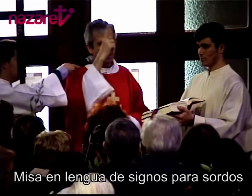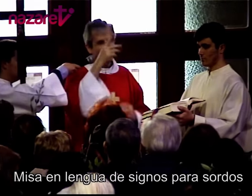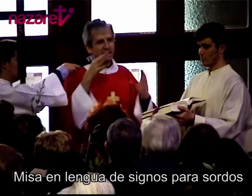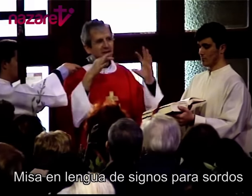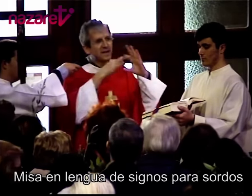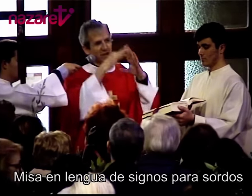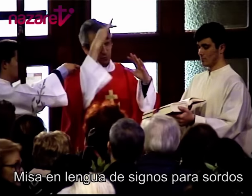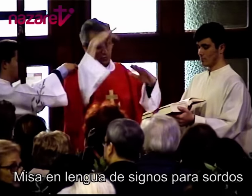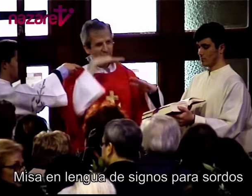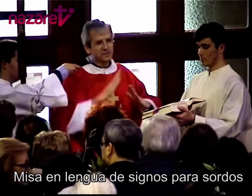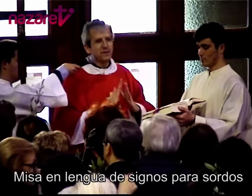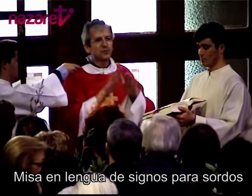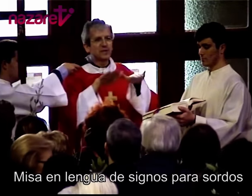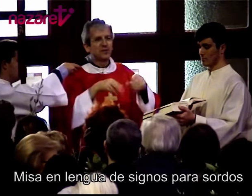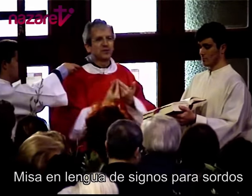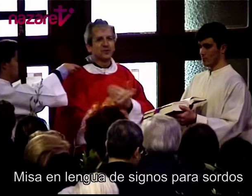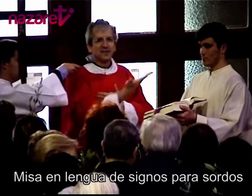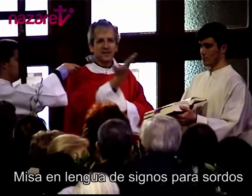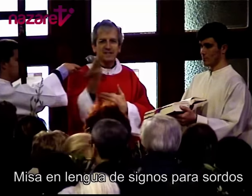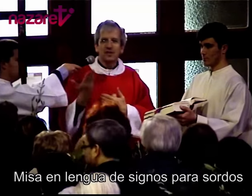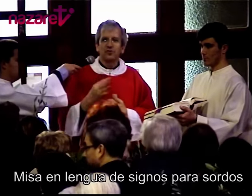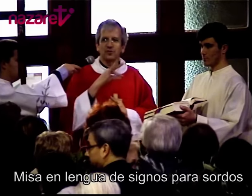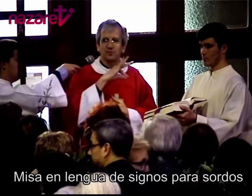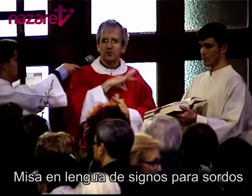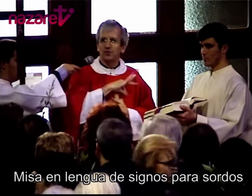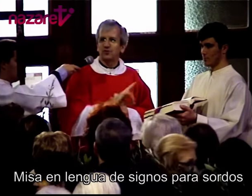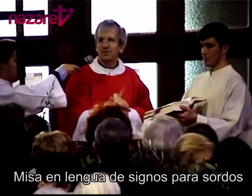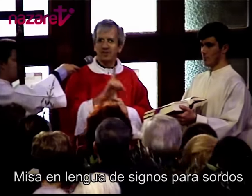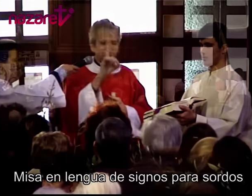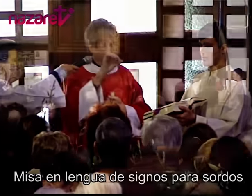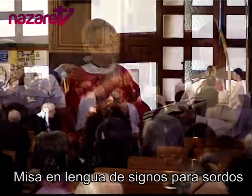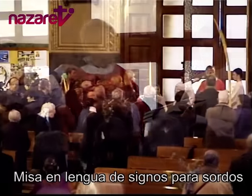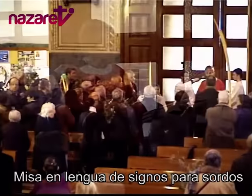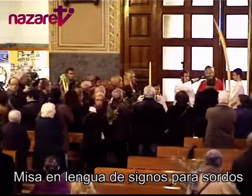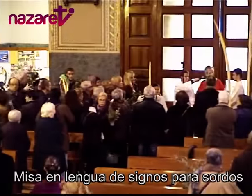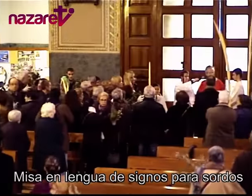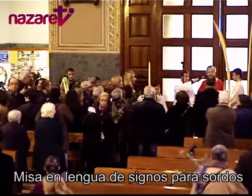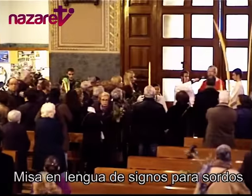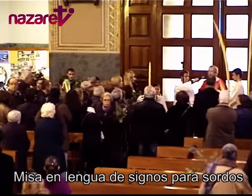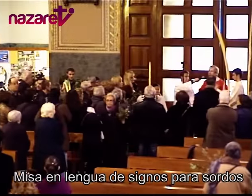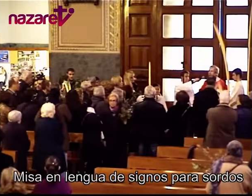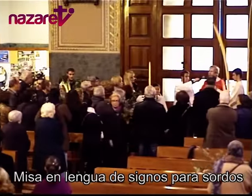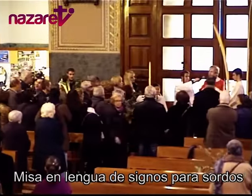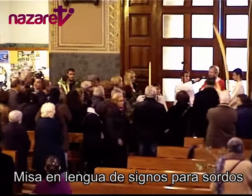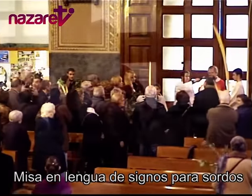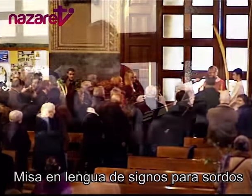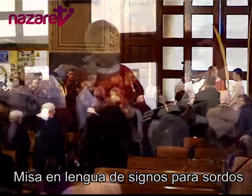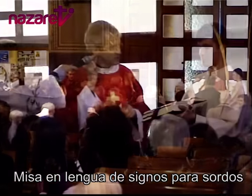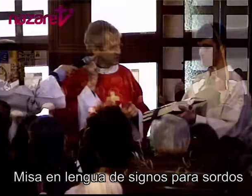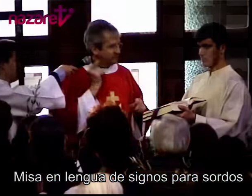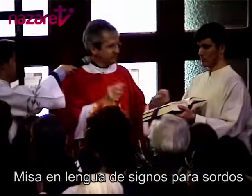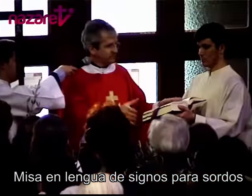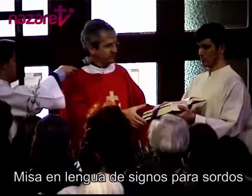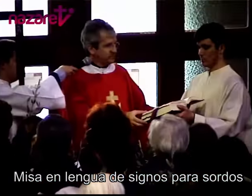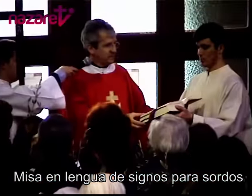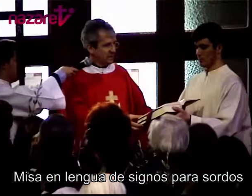Dios Padre y la comunión del Espíritu Santo estén con todos vosotros y con tu espíritu. Queridos hermanos,